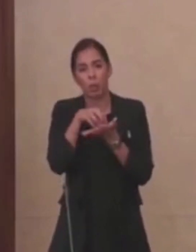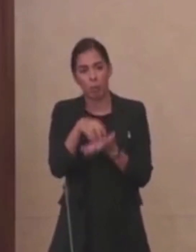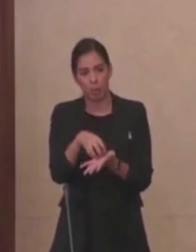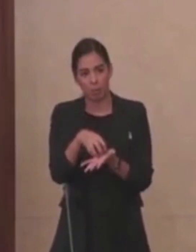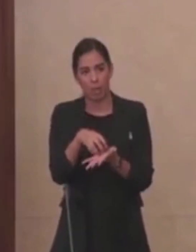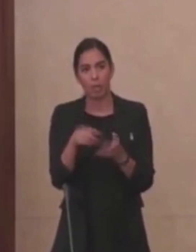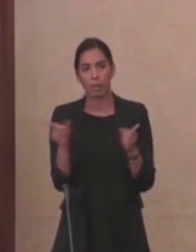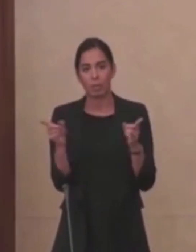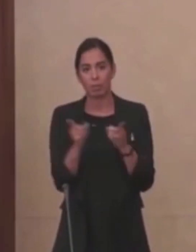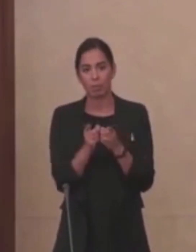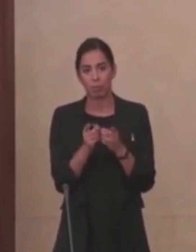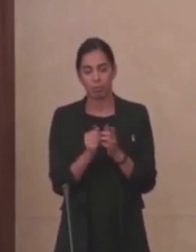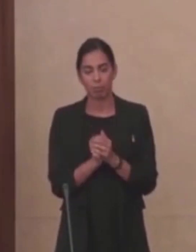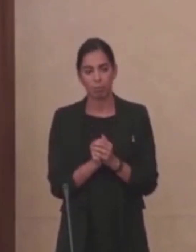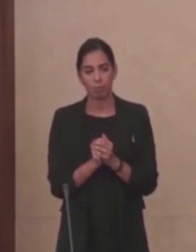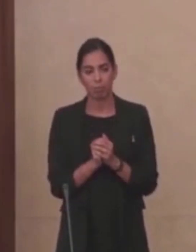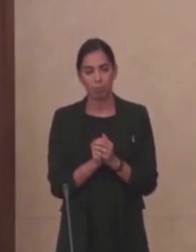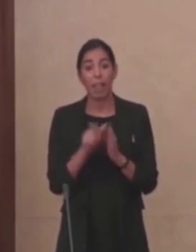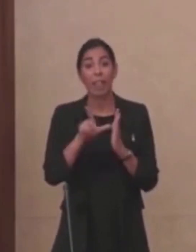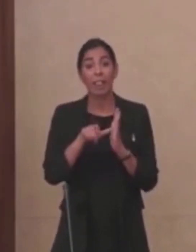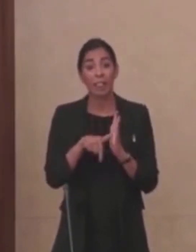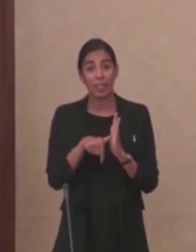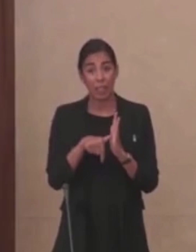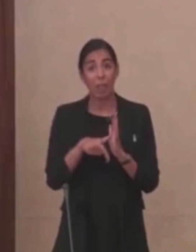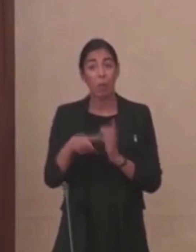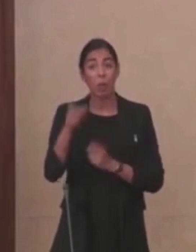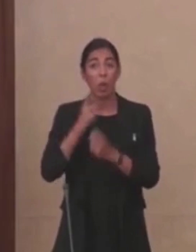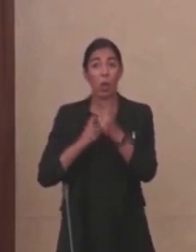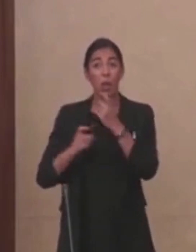je voudrais faire une introduction pour